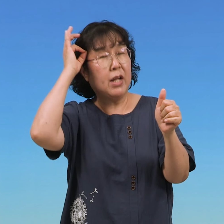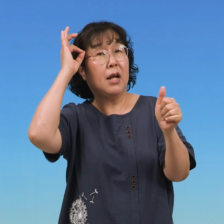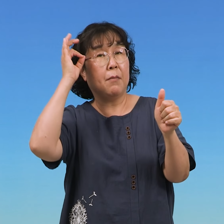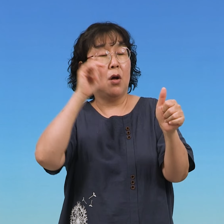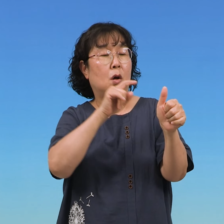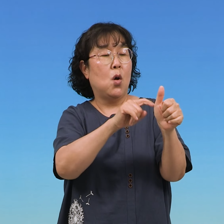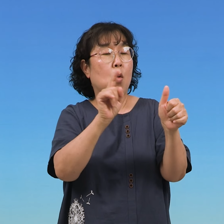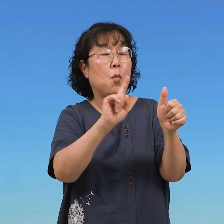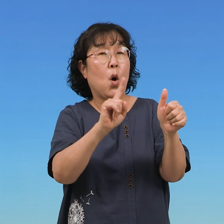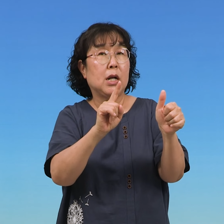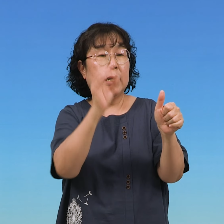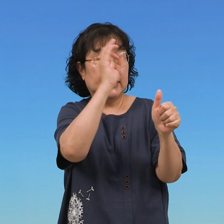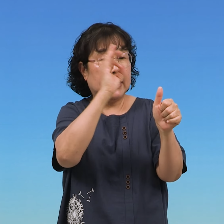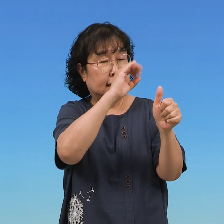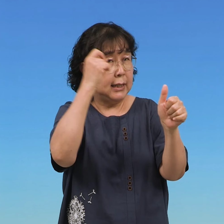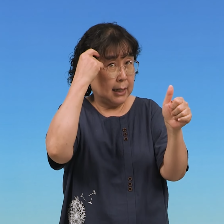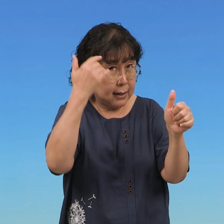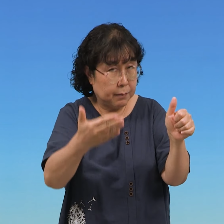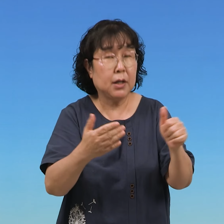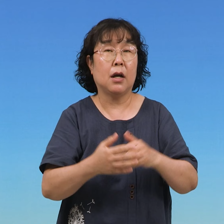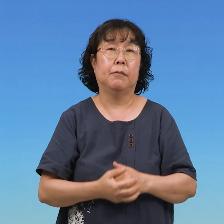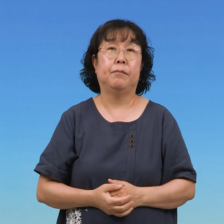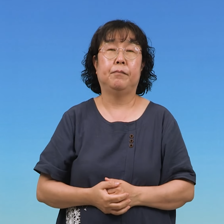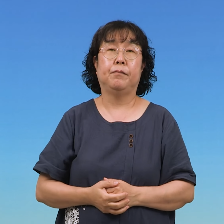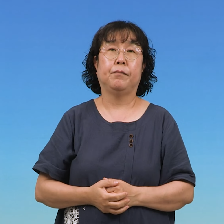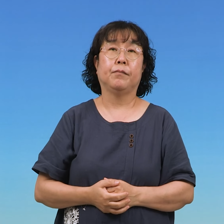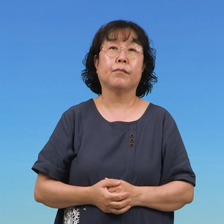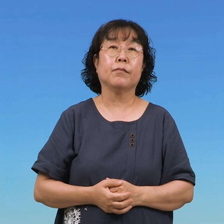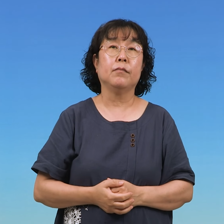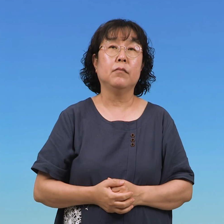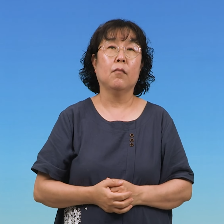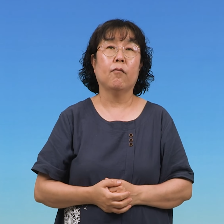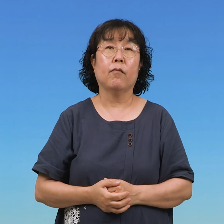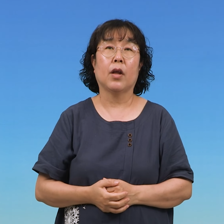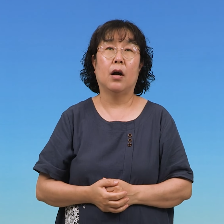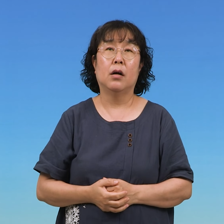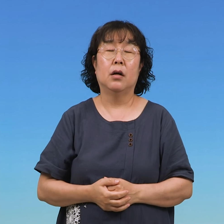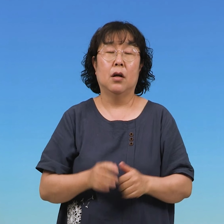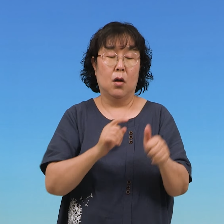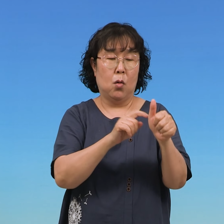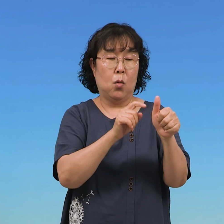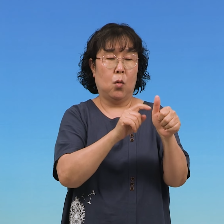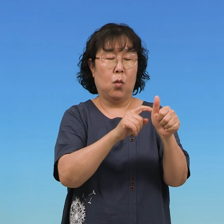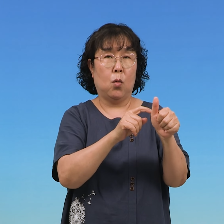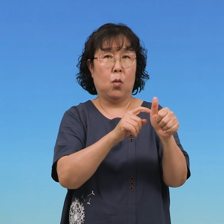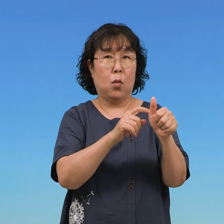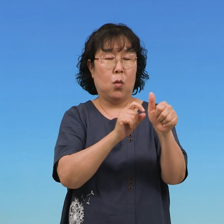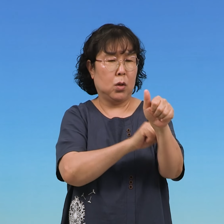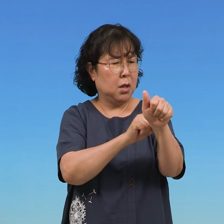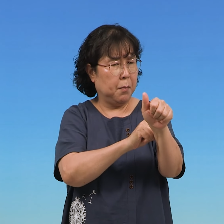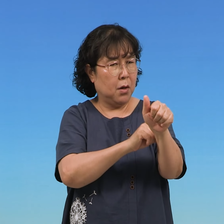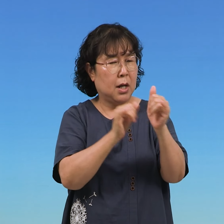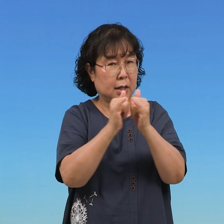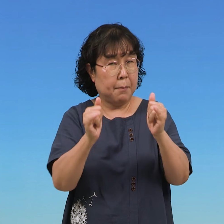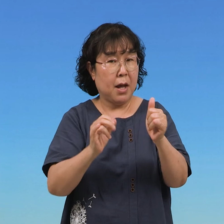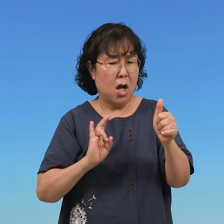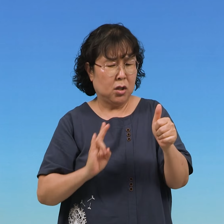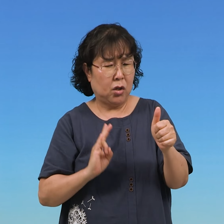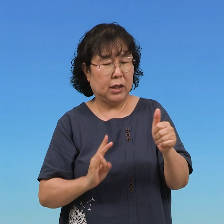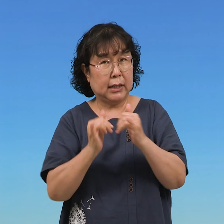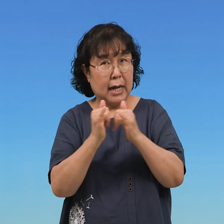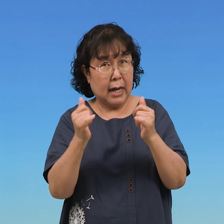이 여인이 어떤 본질적인 목마름에 고민이 없었다면 그날 뭘 상담했겠습니까? 이분이 비범한 분이네? 이분이